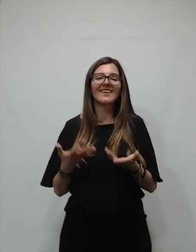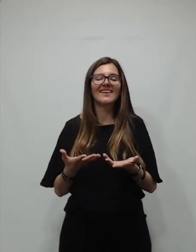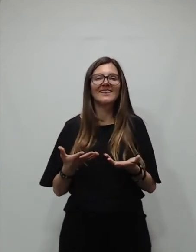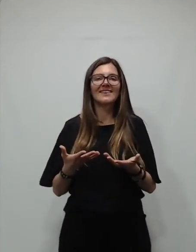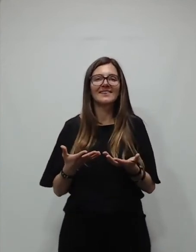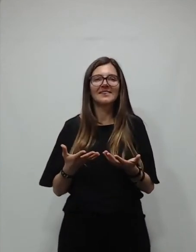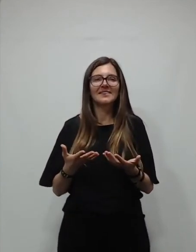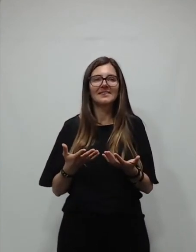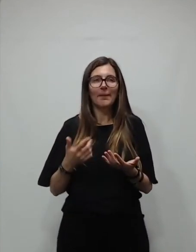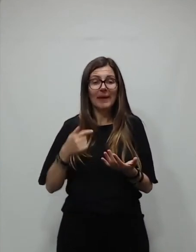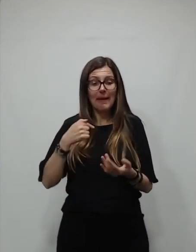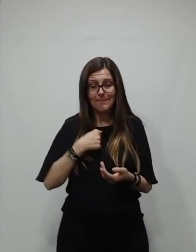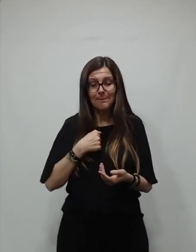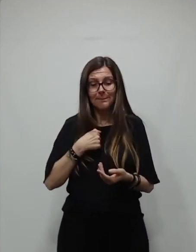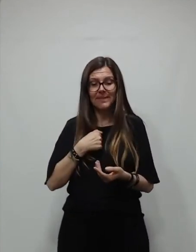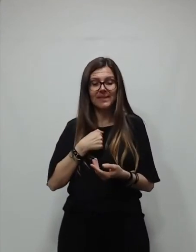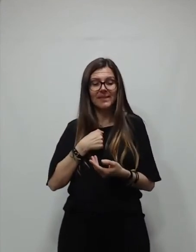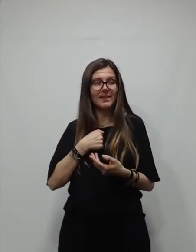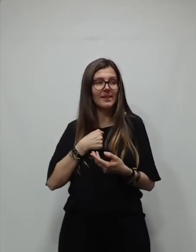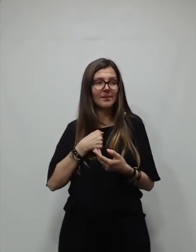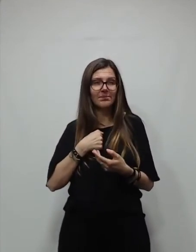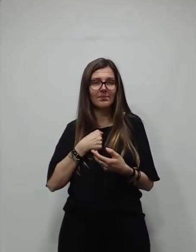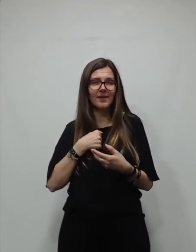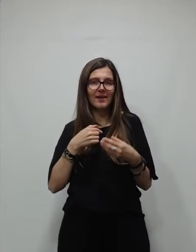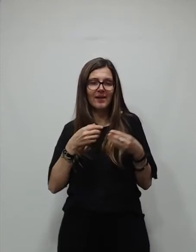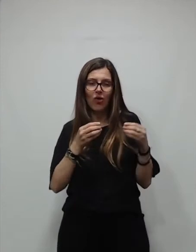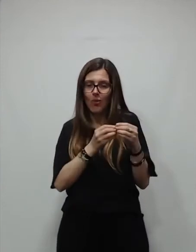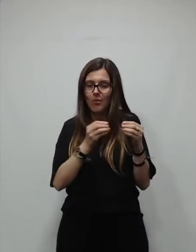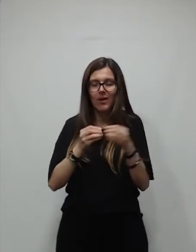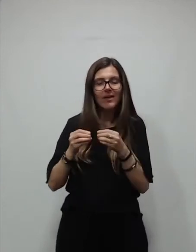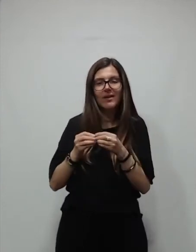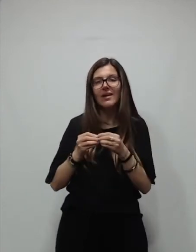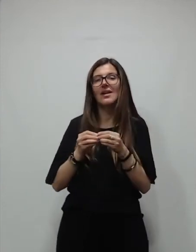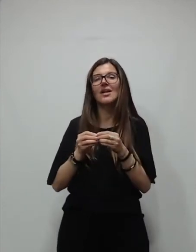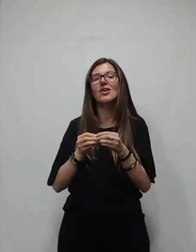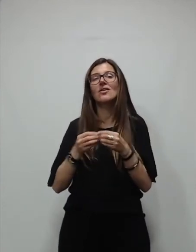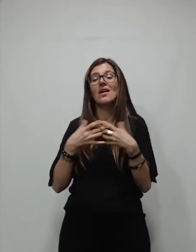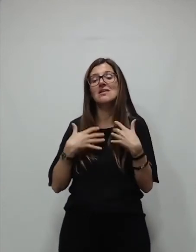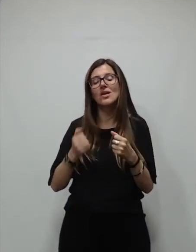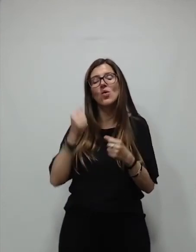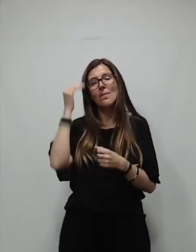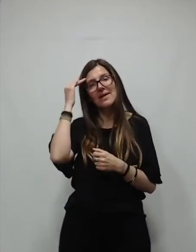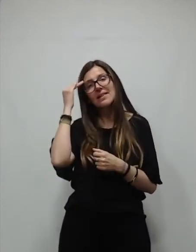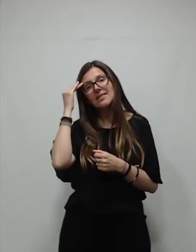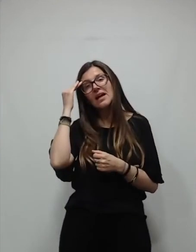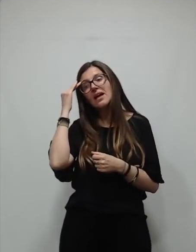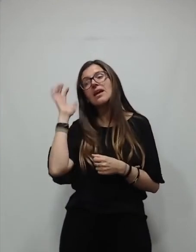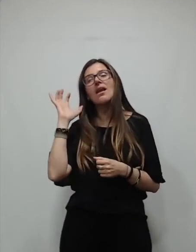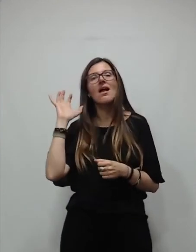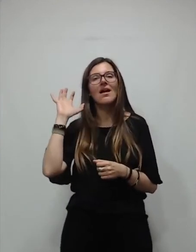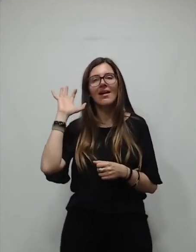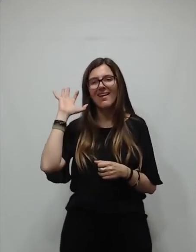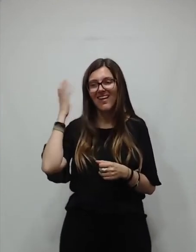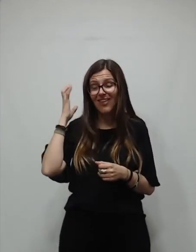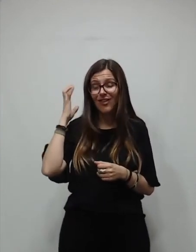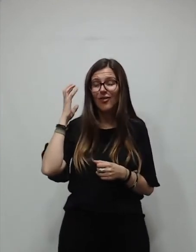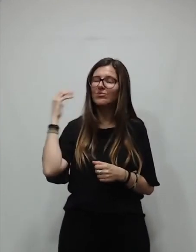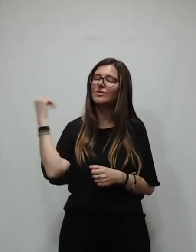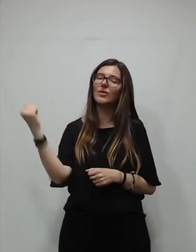para nuestra salud mental como radio, creo que es fundamental